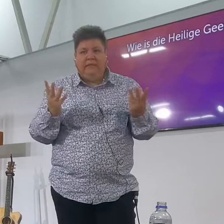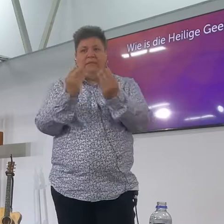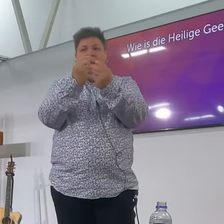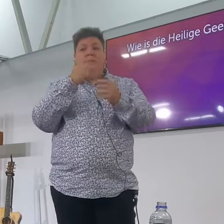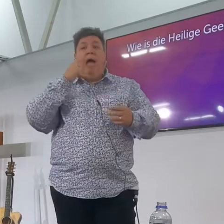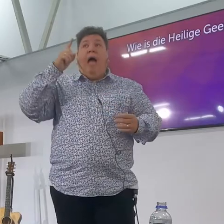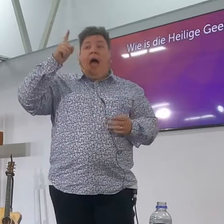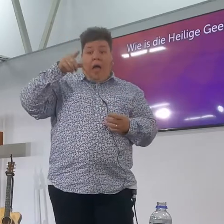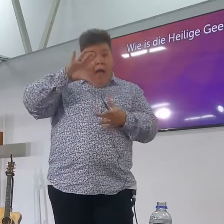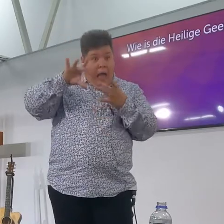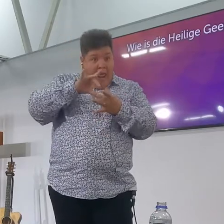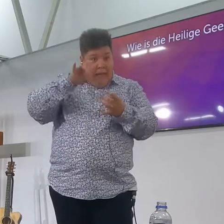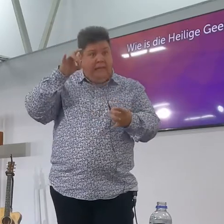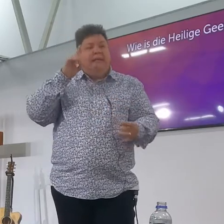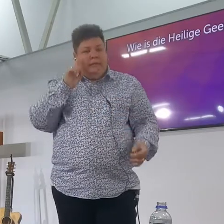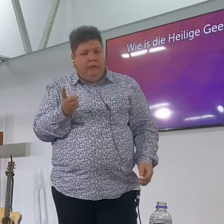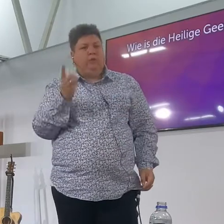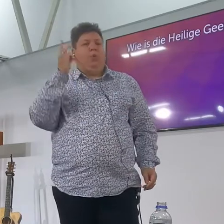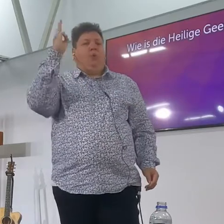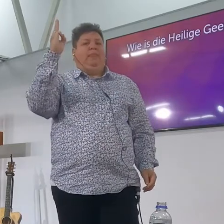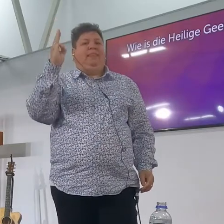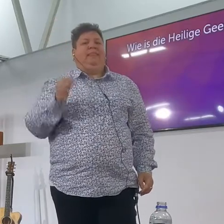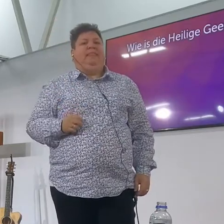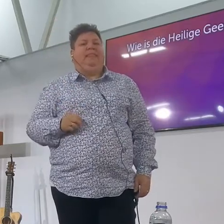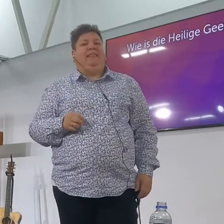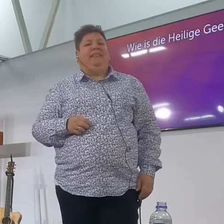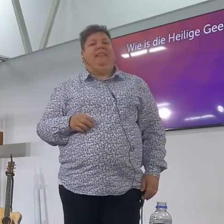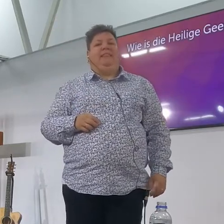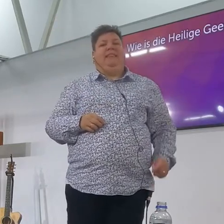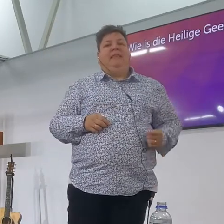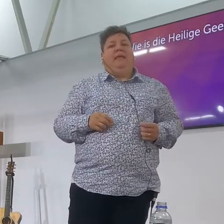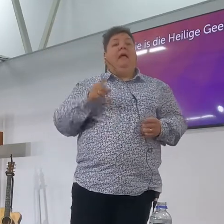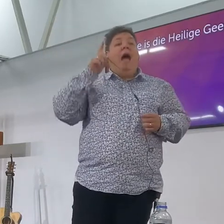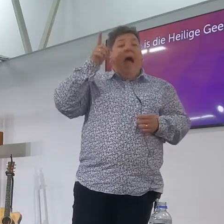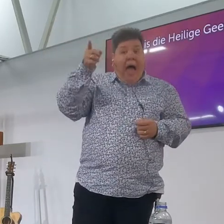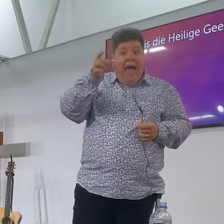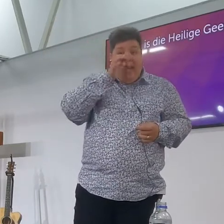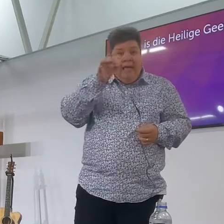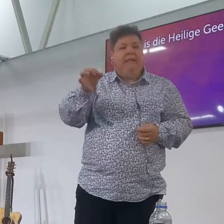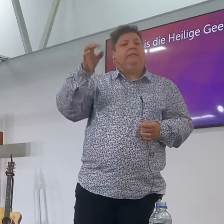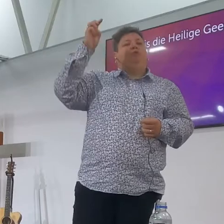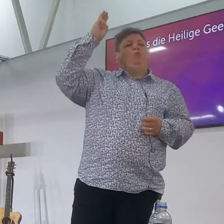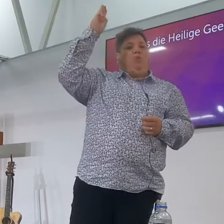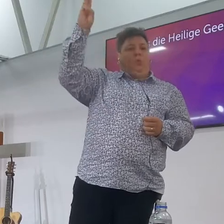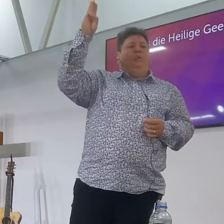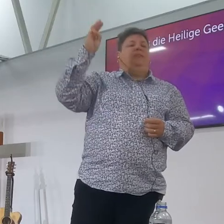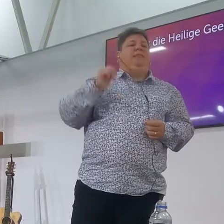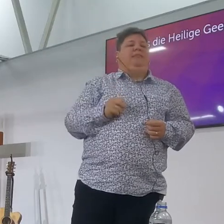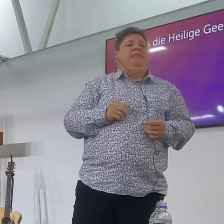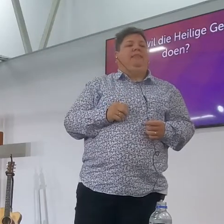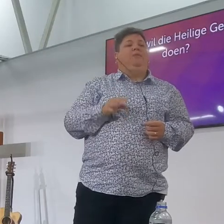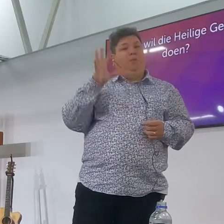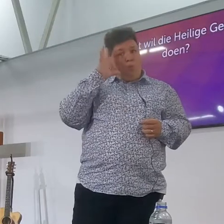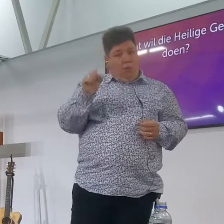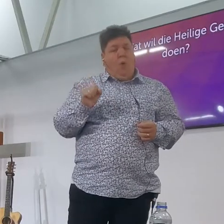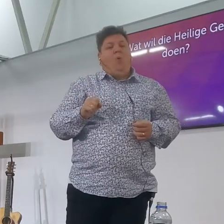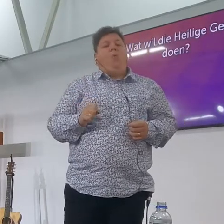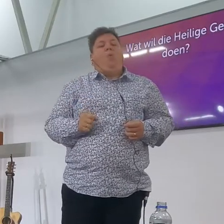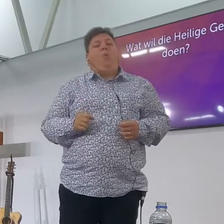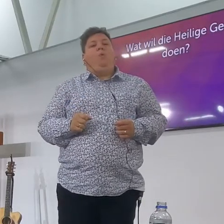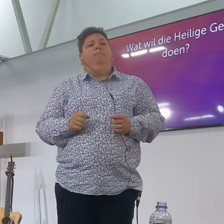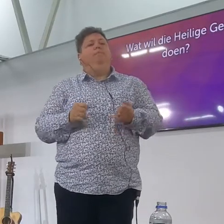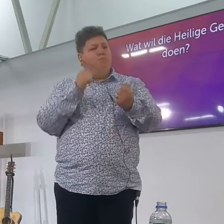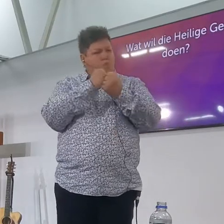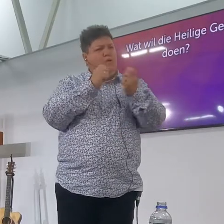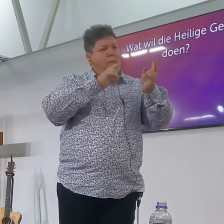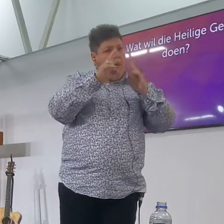is self God. Okay, ons sê dit saam, hy is self God. Okay, 1, 2, 3, hy is self God. Okay, julle het dit. So, ons moet